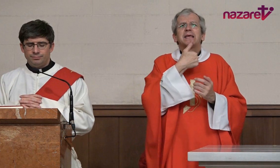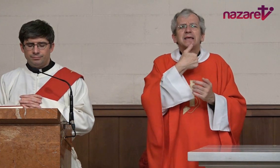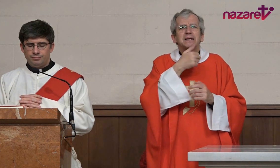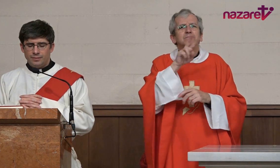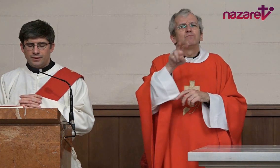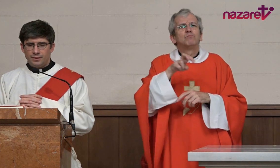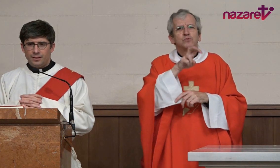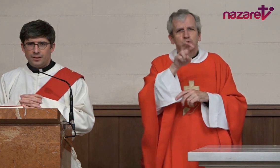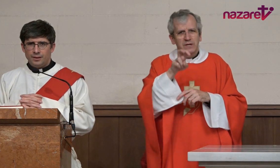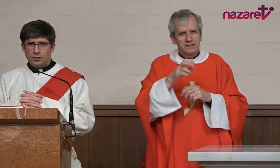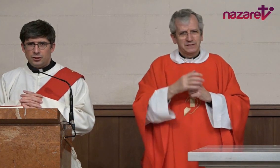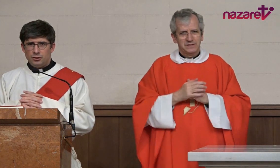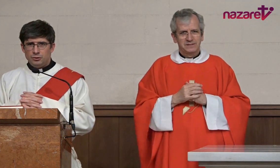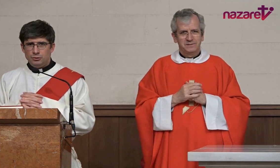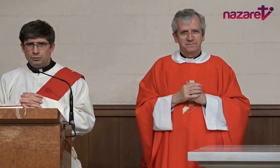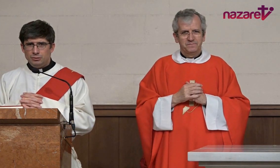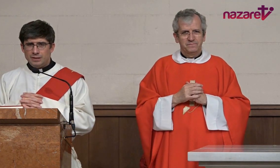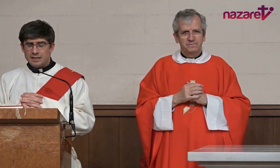buscáis?